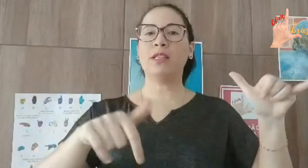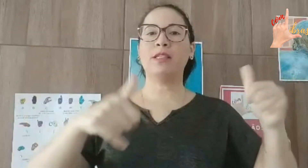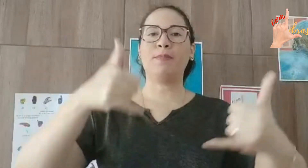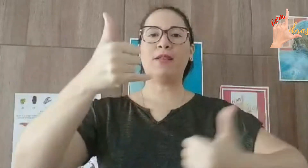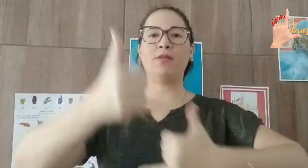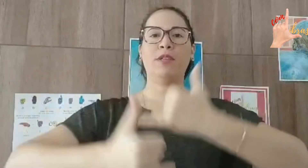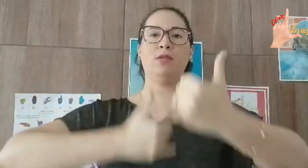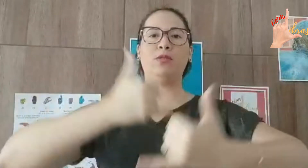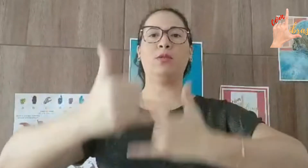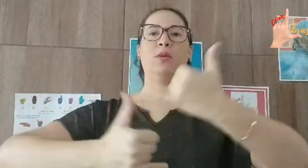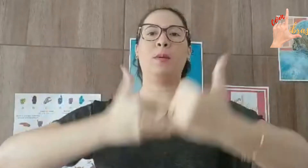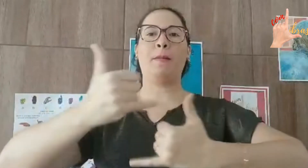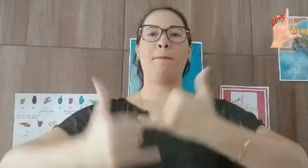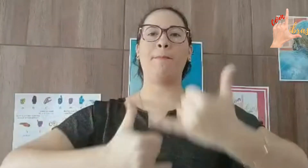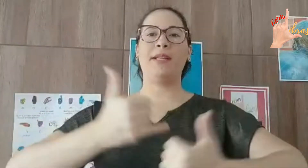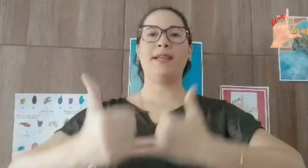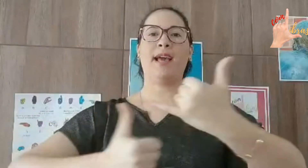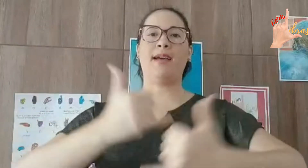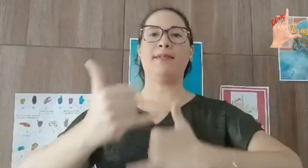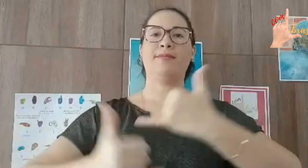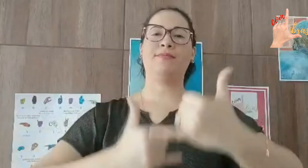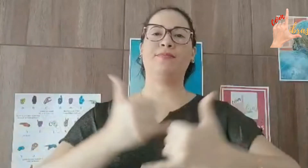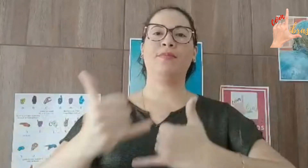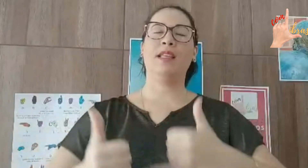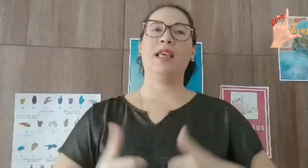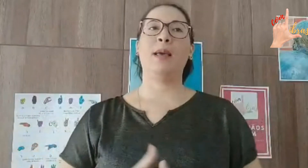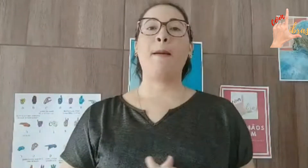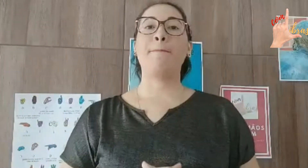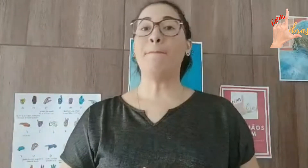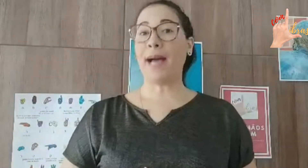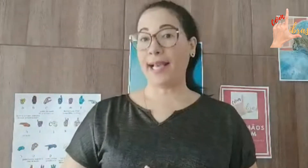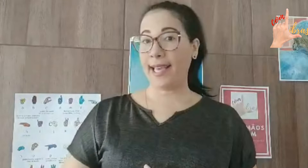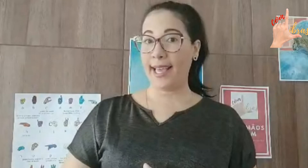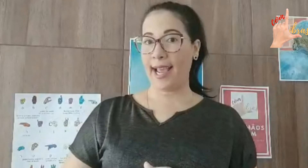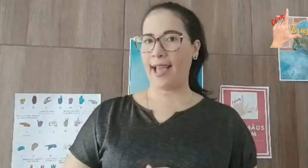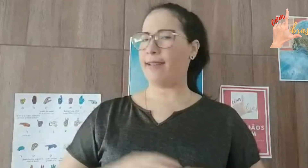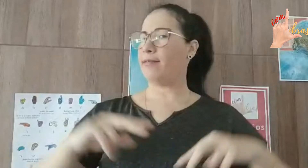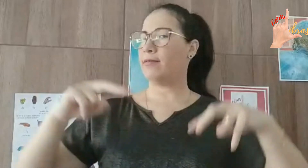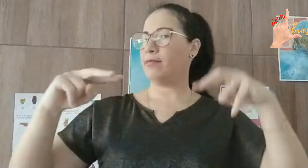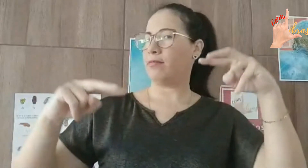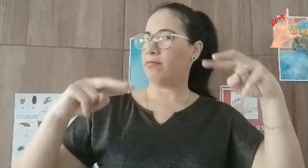espaço neutro, brincar. Paquerar.